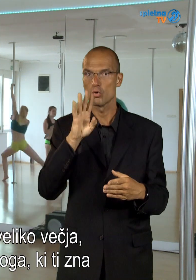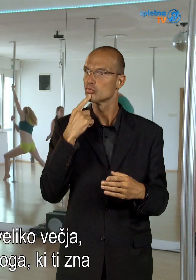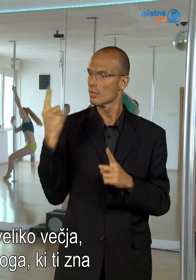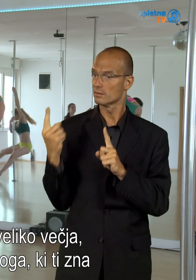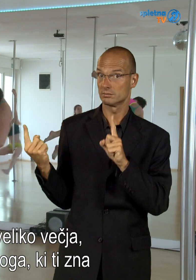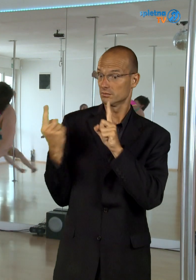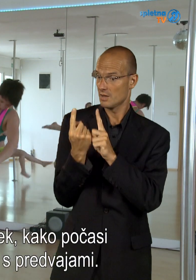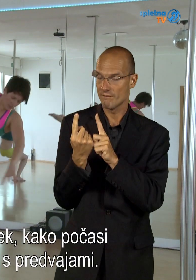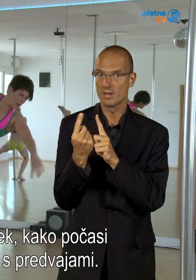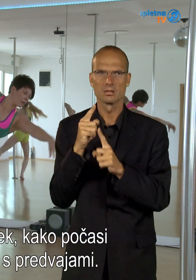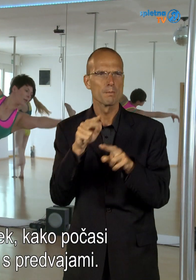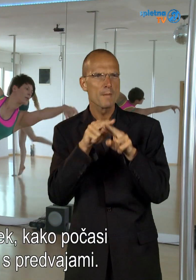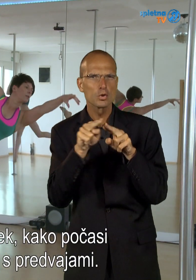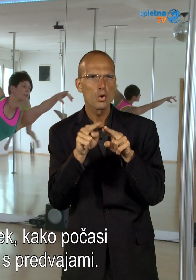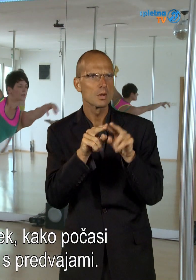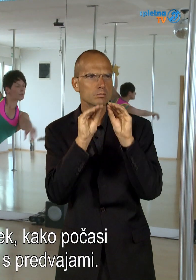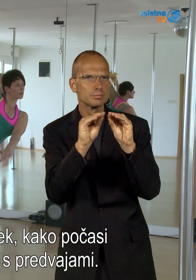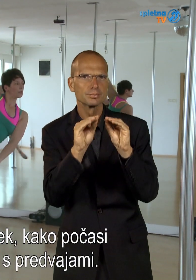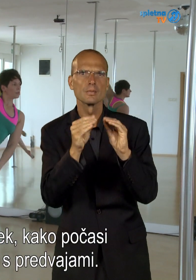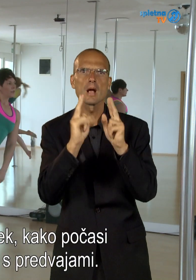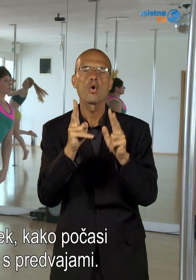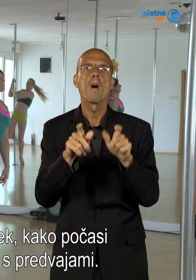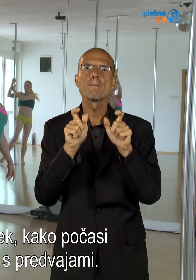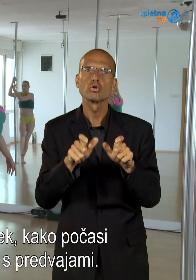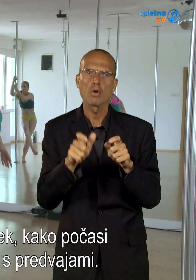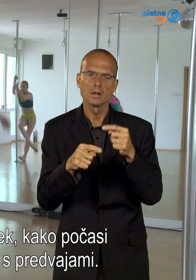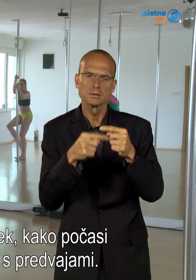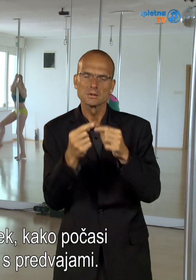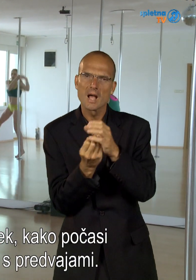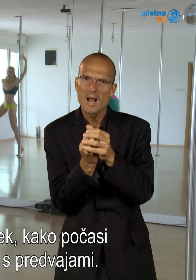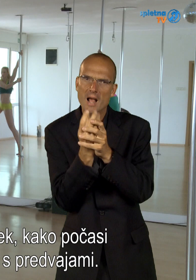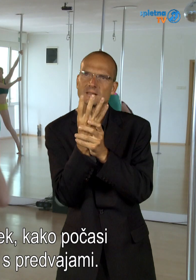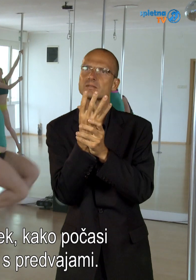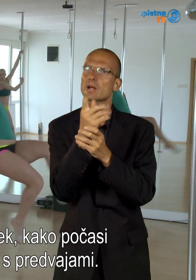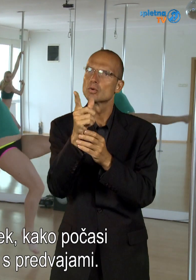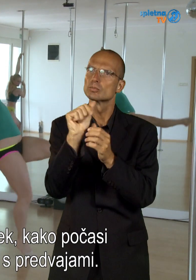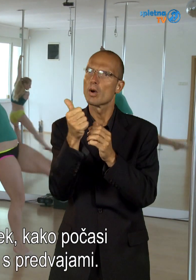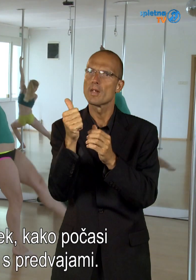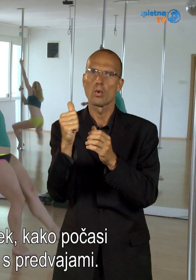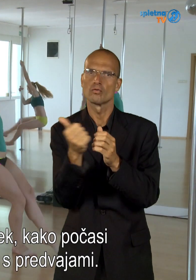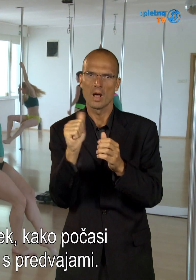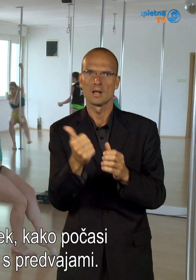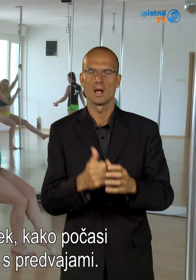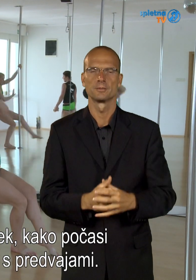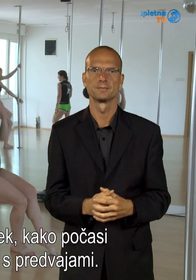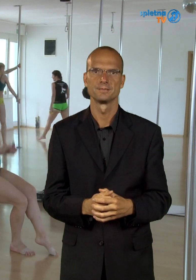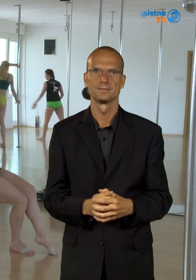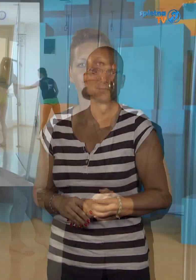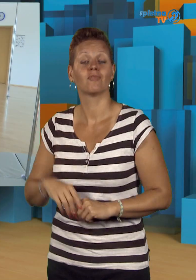ki ti zna metodični postopek povedati, kako počasi pride do enega elementa s predvajami.